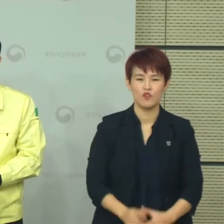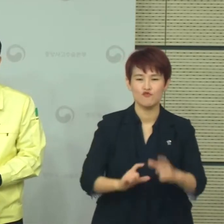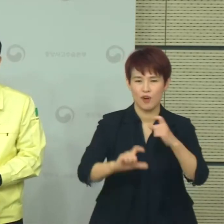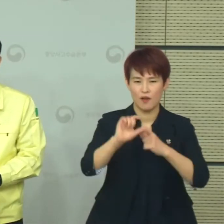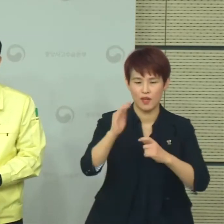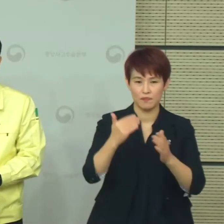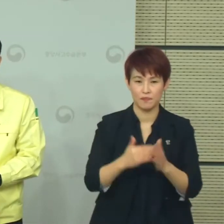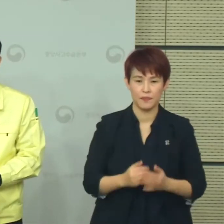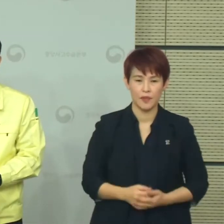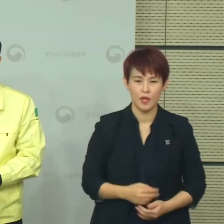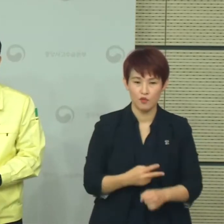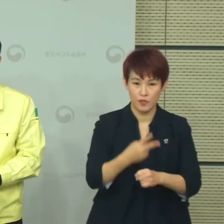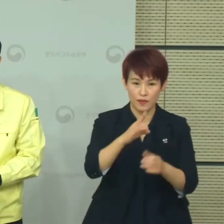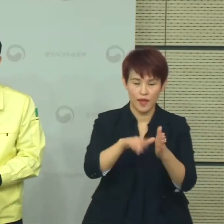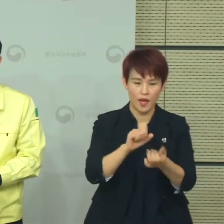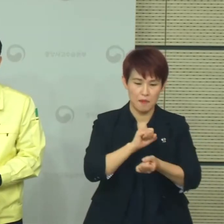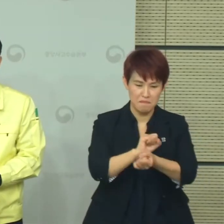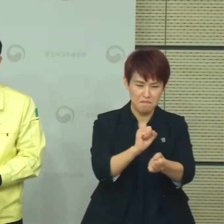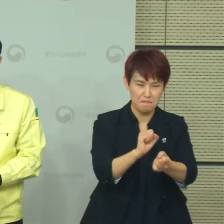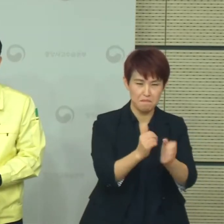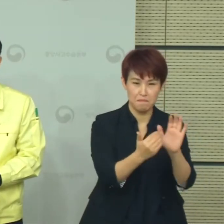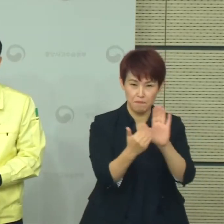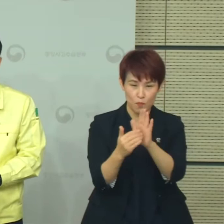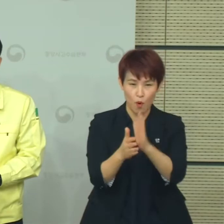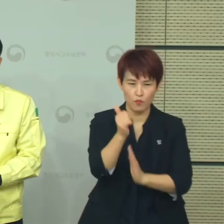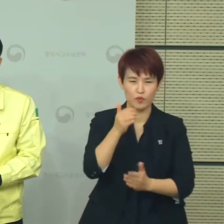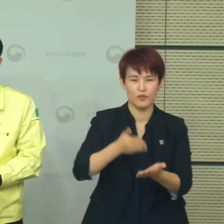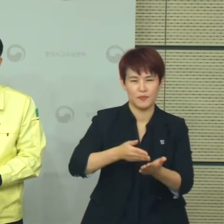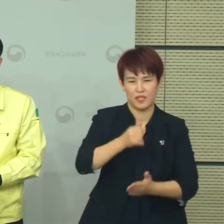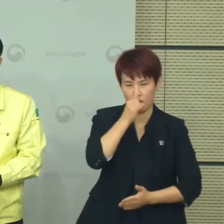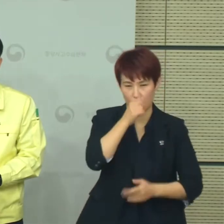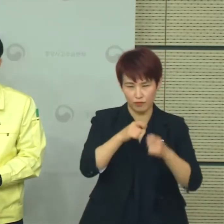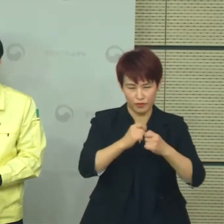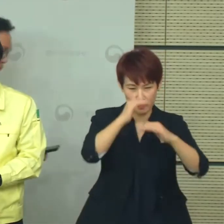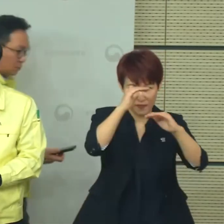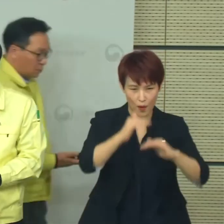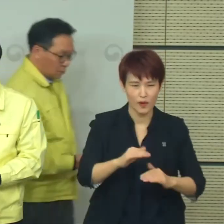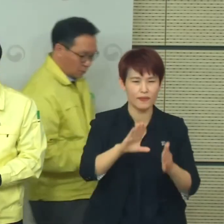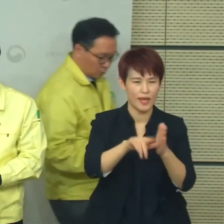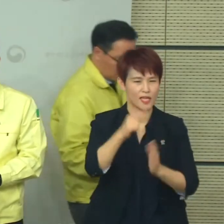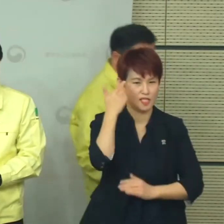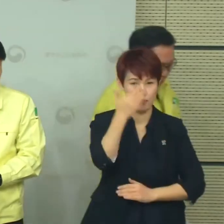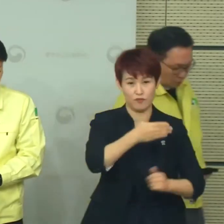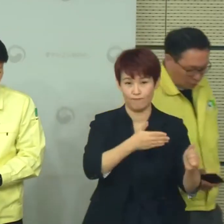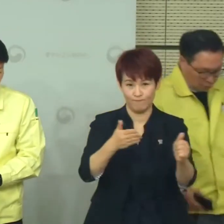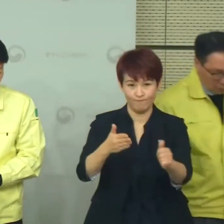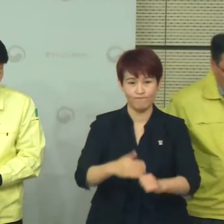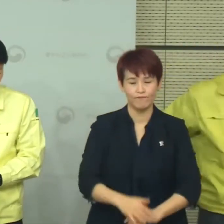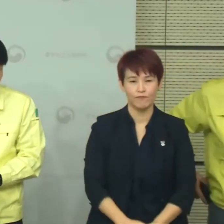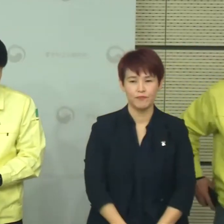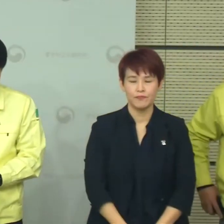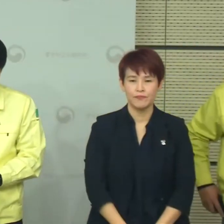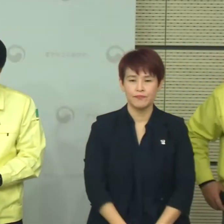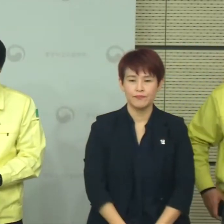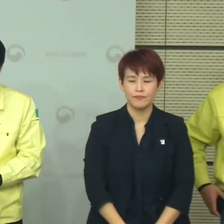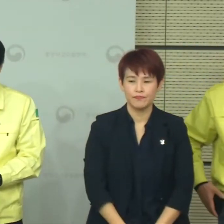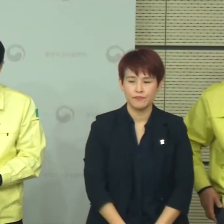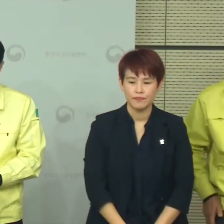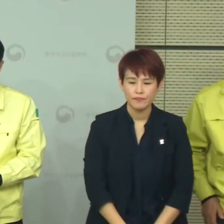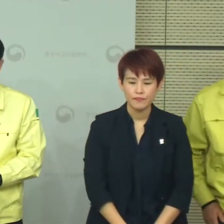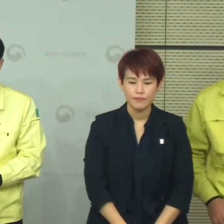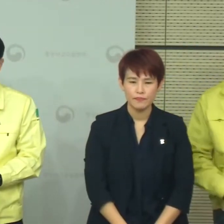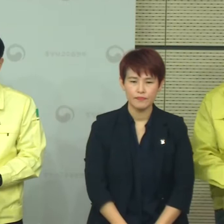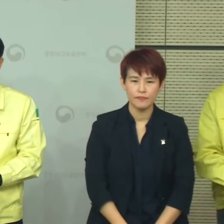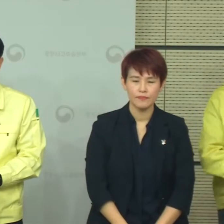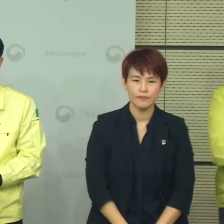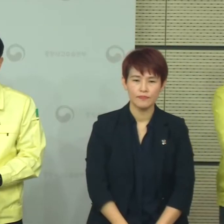먼저 14시에 중앙방역대책본부 브리핑이 예정돼 있으니 구체적인 부분은 그때 질문을 부탁드립니다. 구체적인 통계 등은 추후에